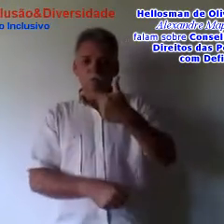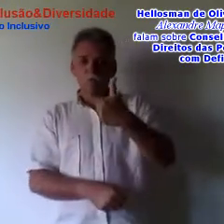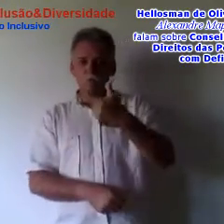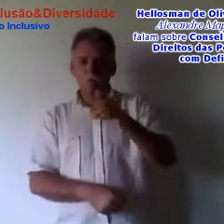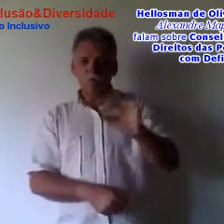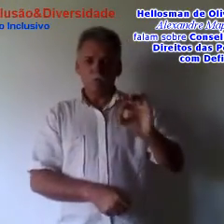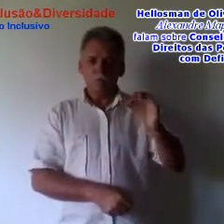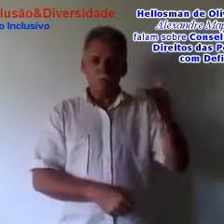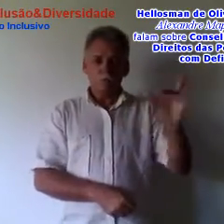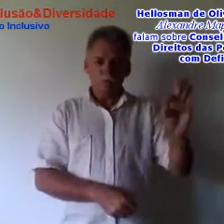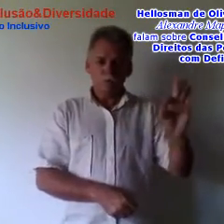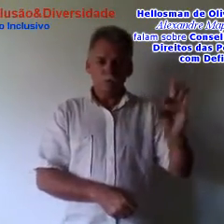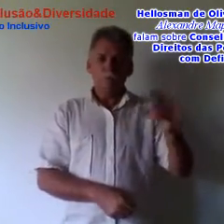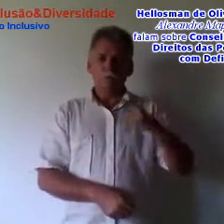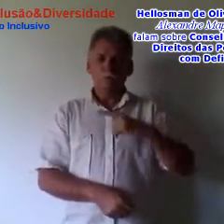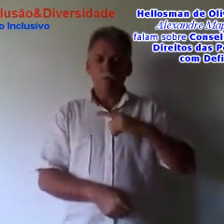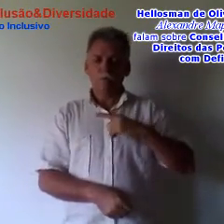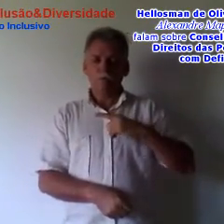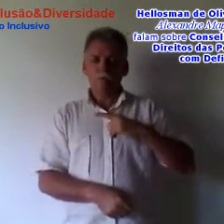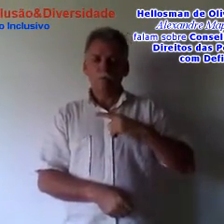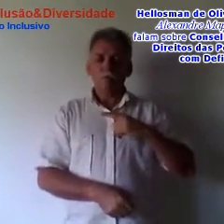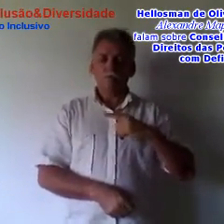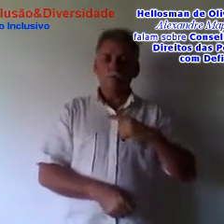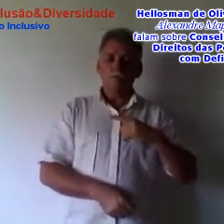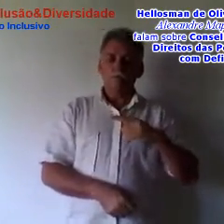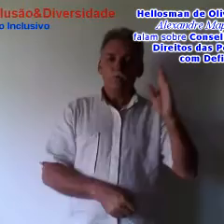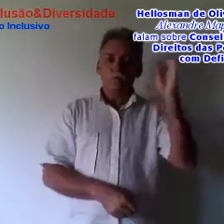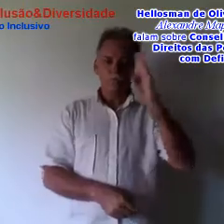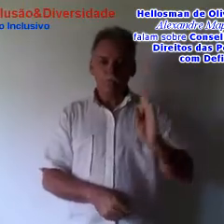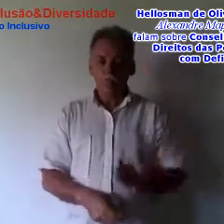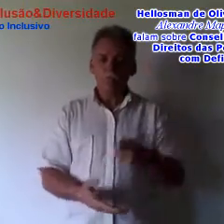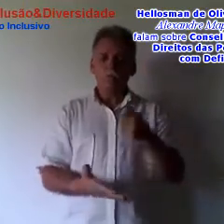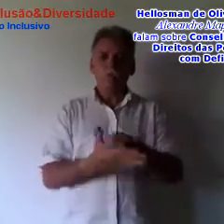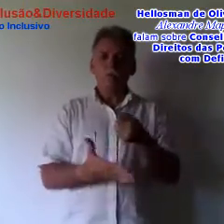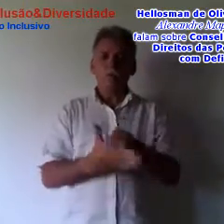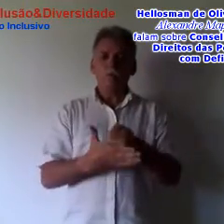ter o Brasil é obrigado a